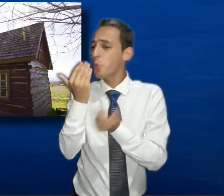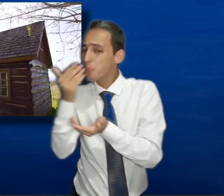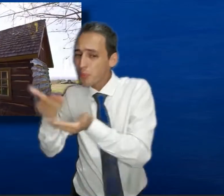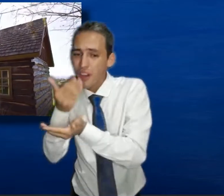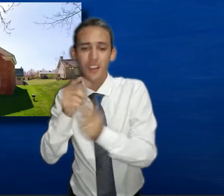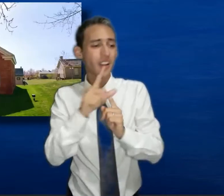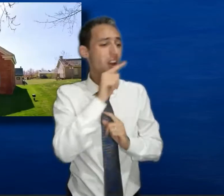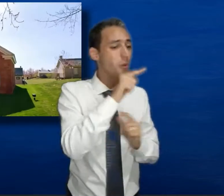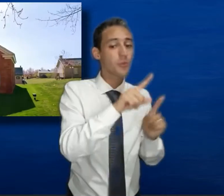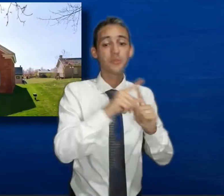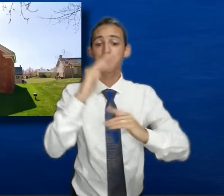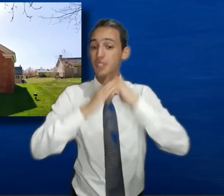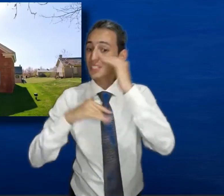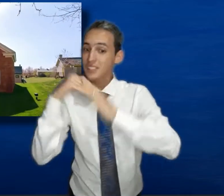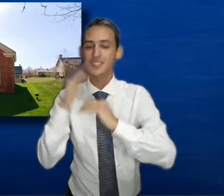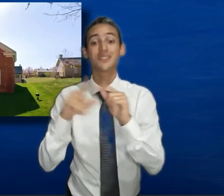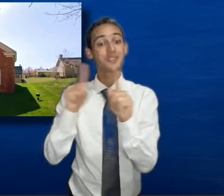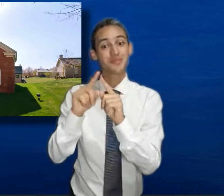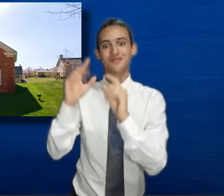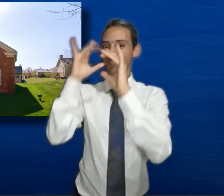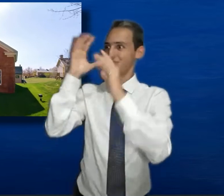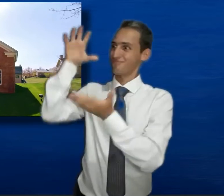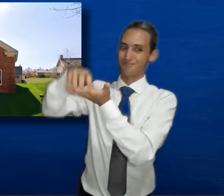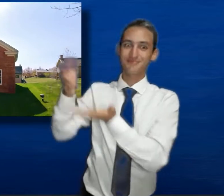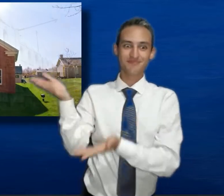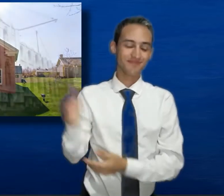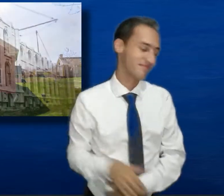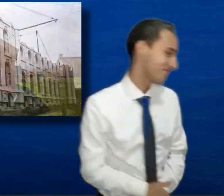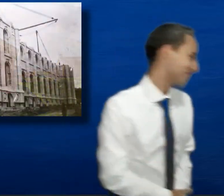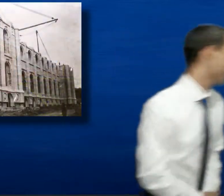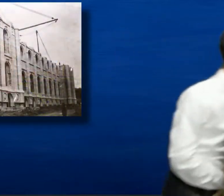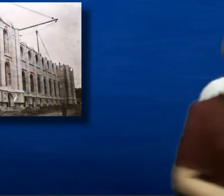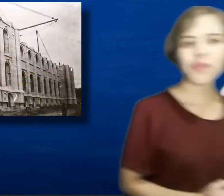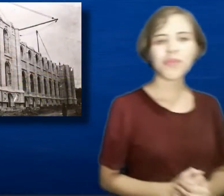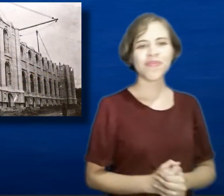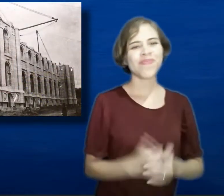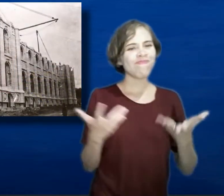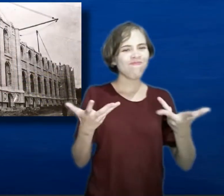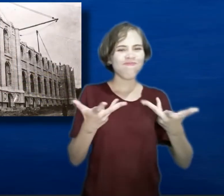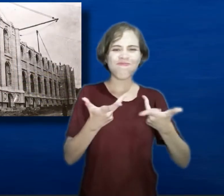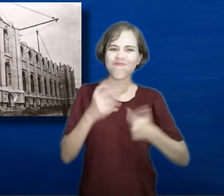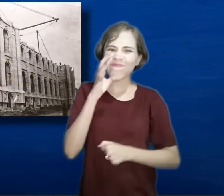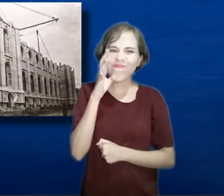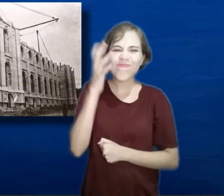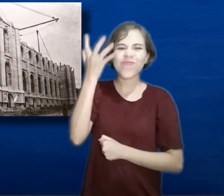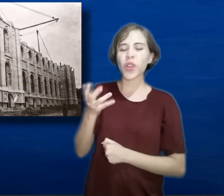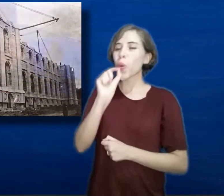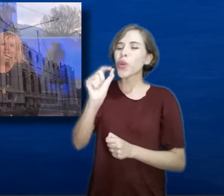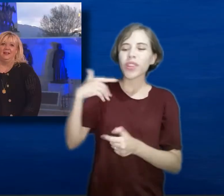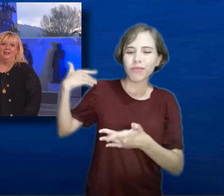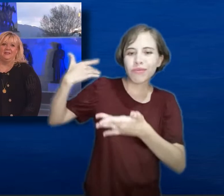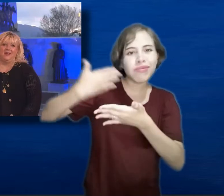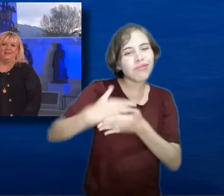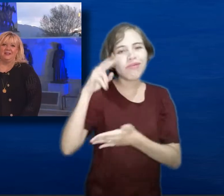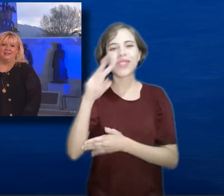das montanhas, construir casas e abrigos, escolas e capelas e até um templo. É quase estarrecedor ver